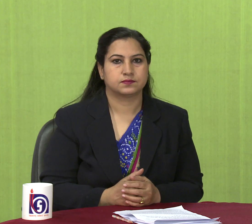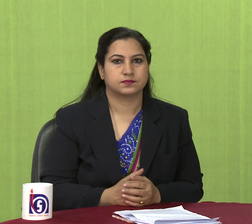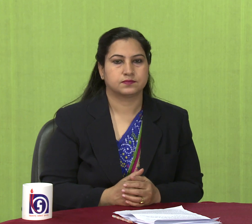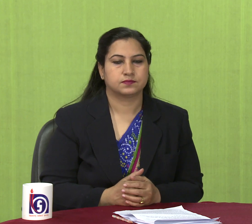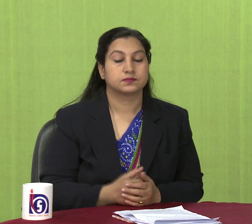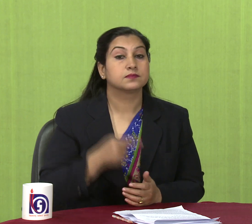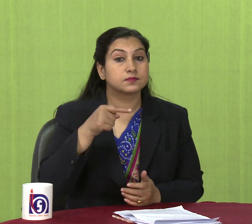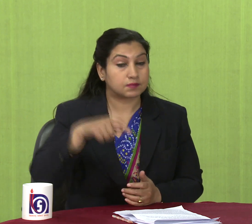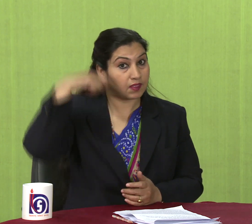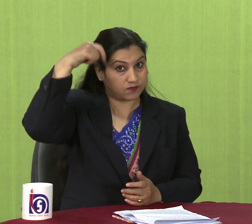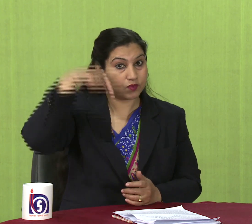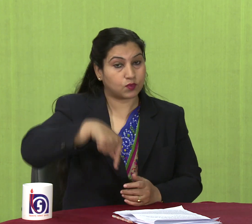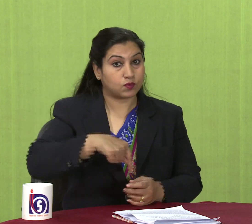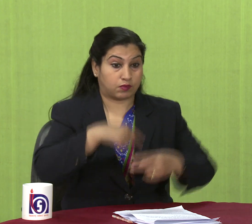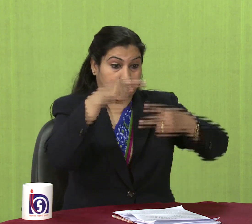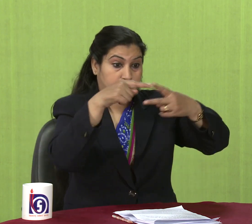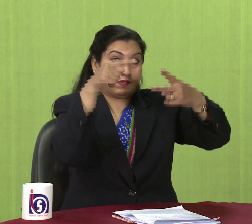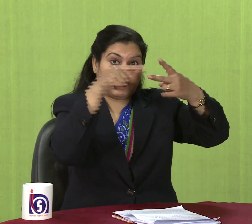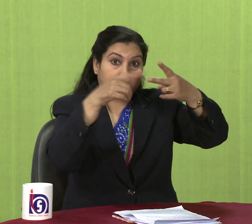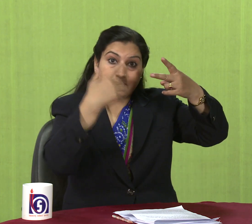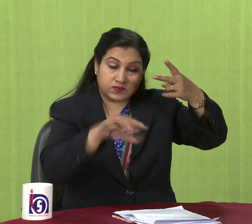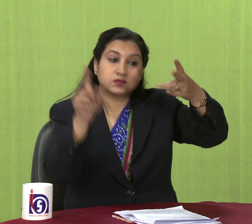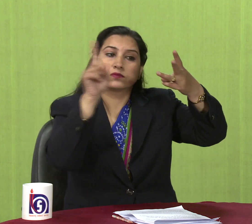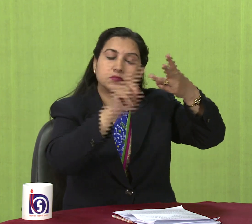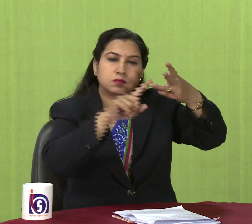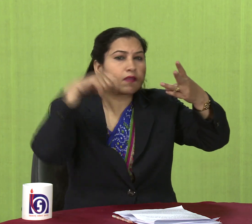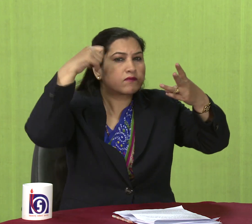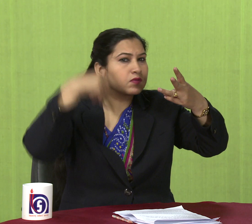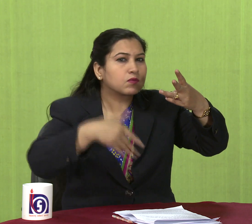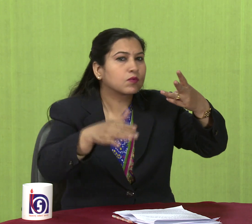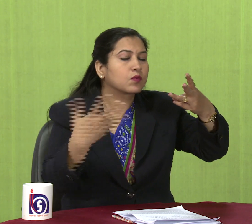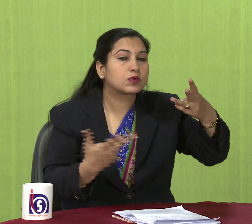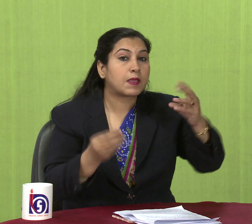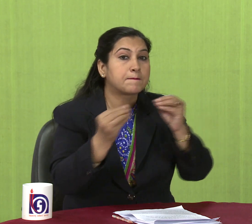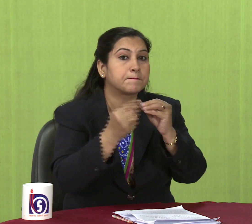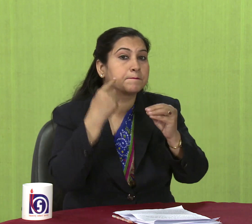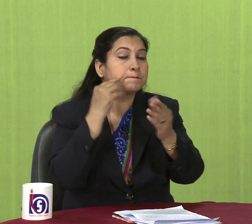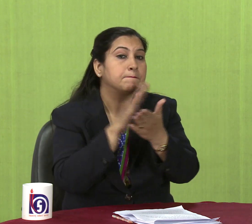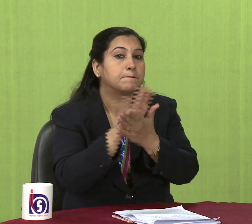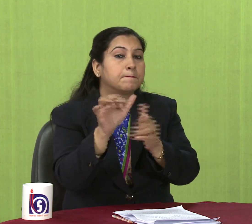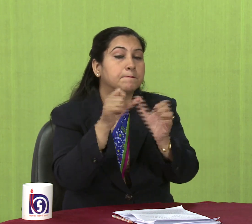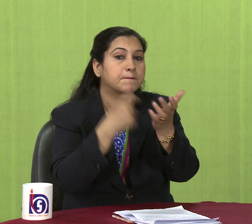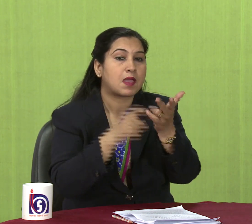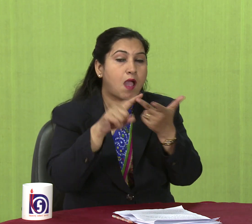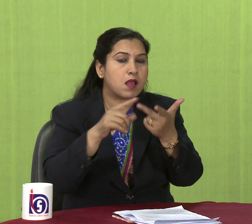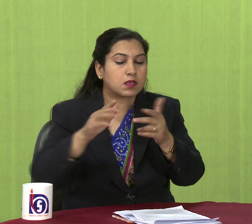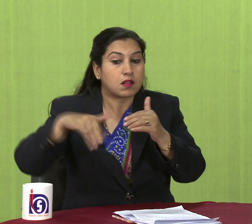इस श्रृंखला के अगले कार्यक्रम में हम बिहारी के अगले 2 दोहों पर